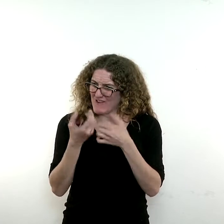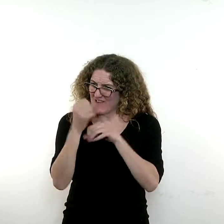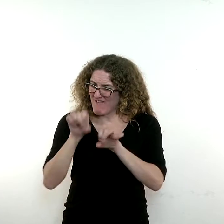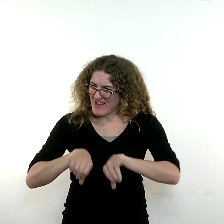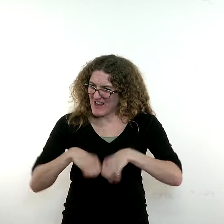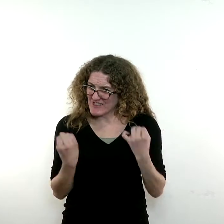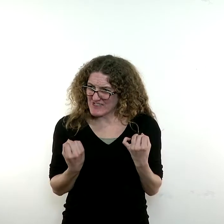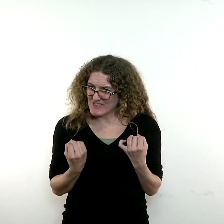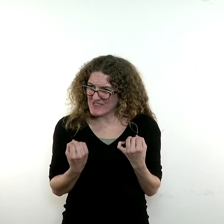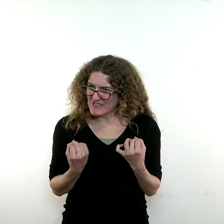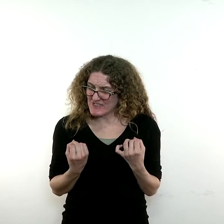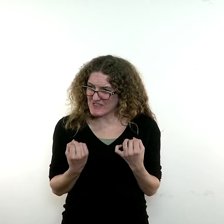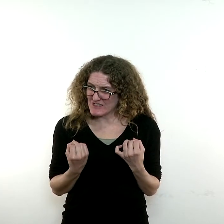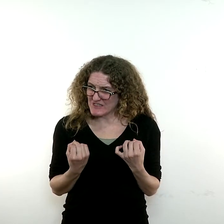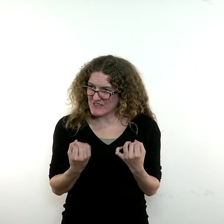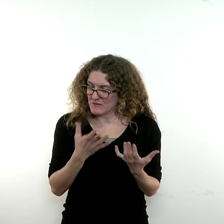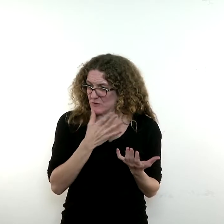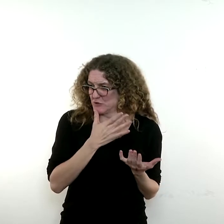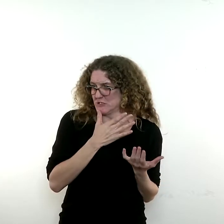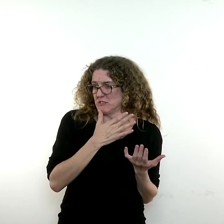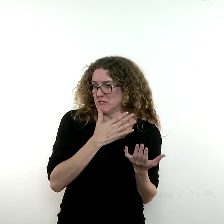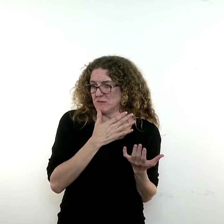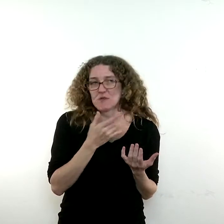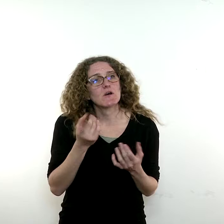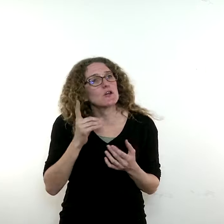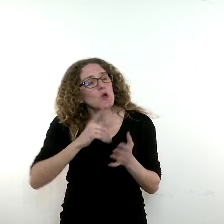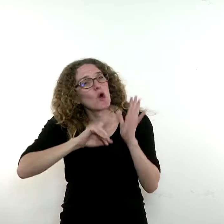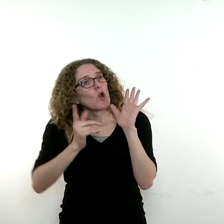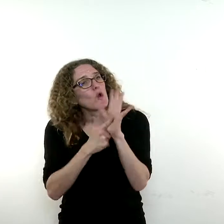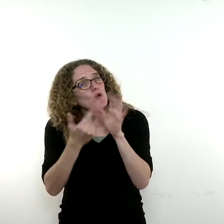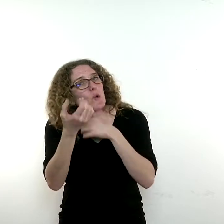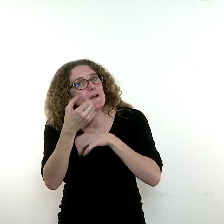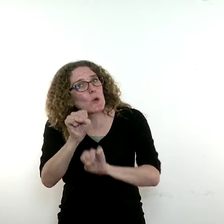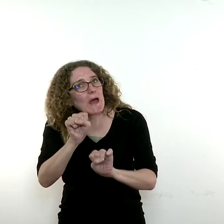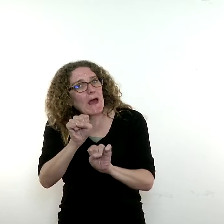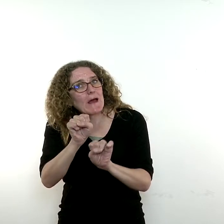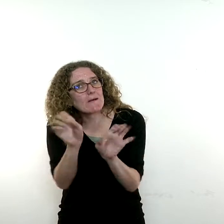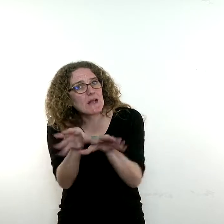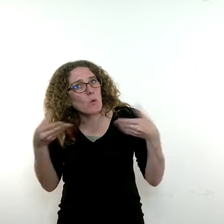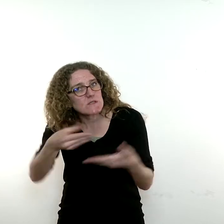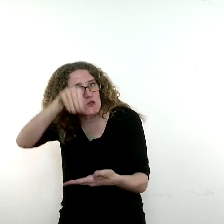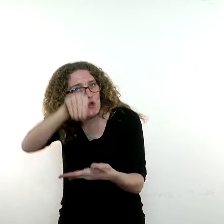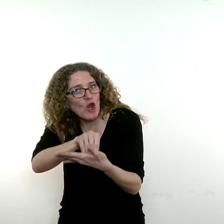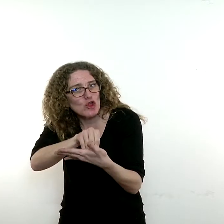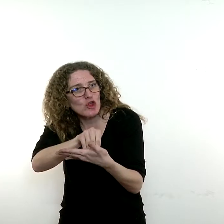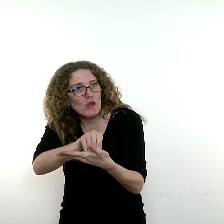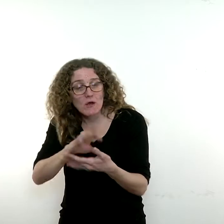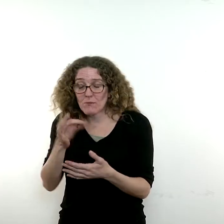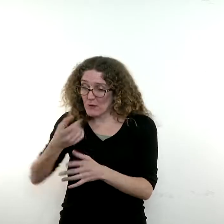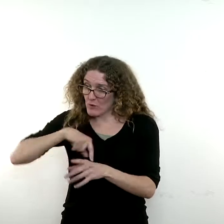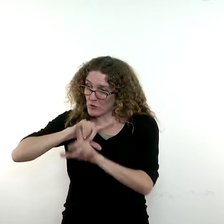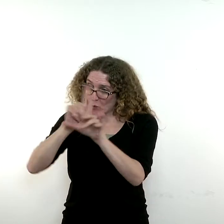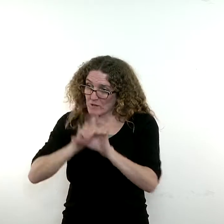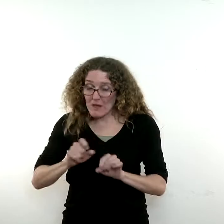c'est une demande monsieur le maire. N'est pas entendue. Le droit de grève, c'est un droit constitutionnel. Oui, absolument. Voilà. Et nous le respectons. Quand il y